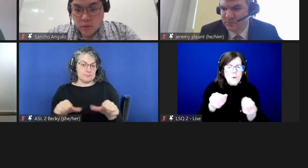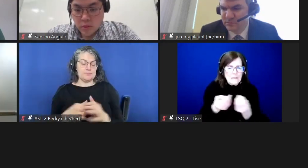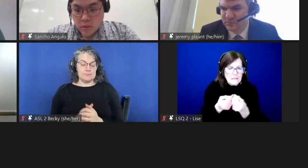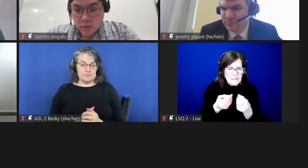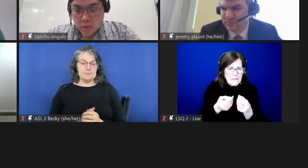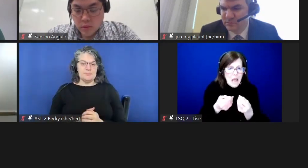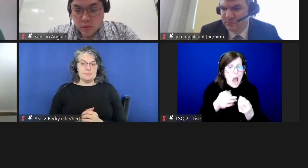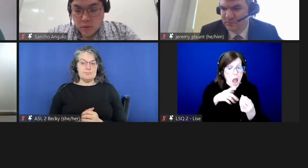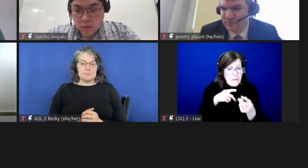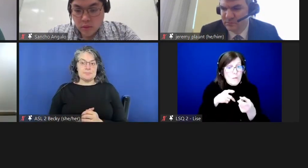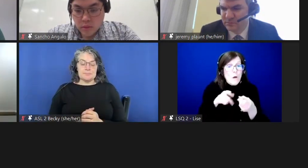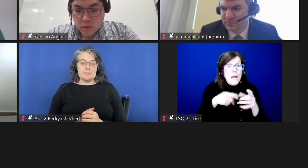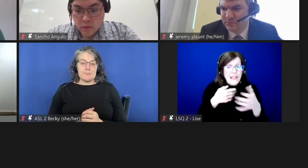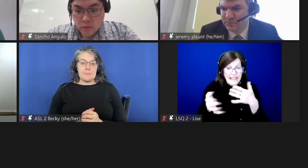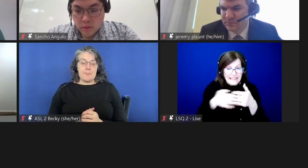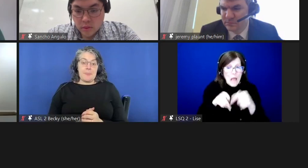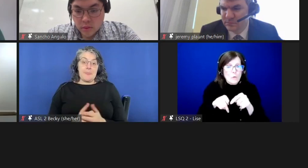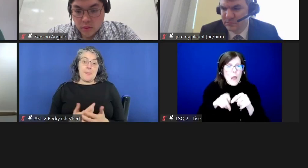pouvez frapper.